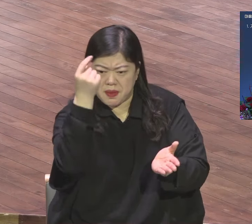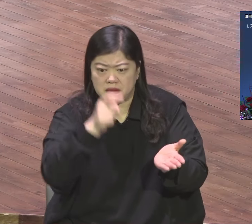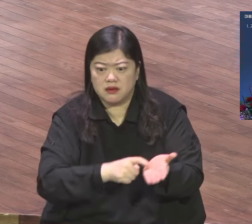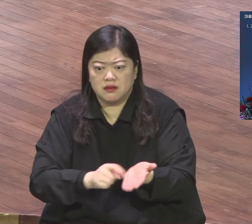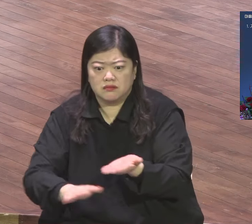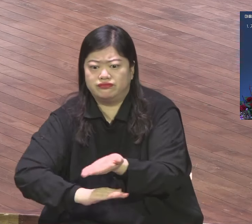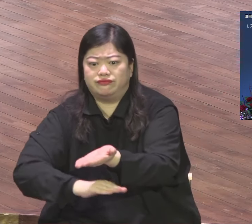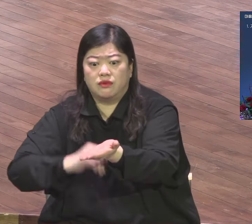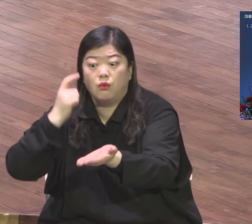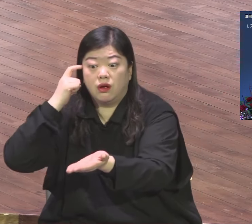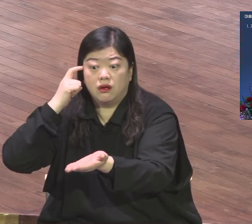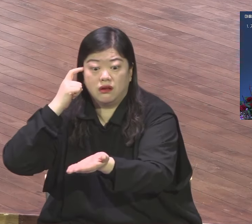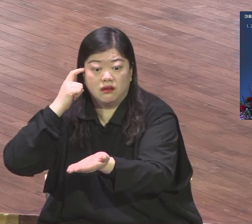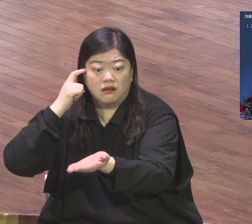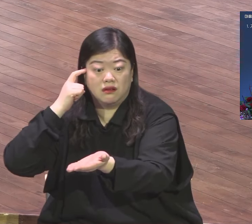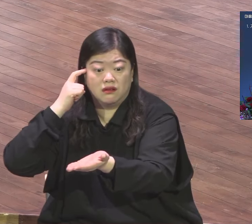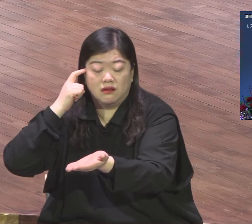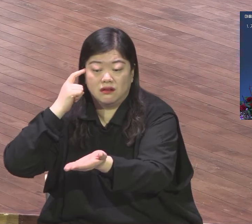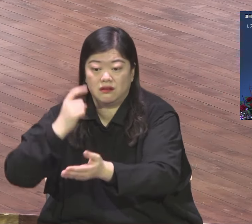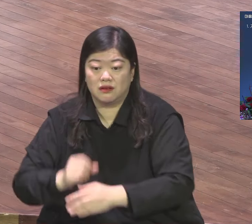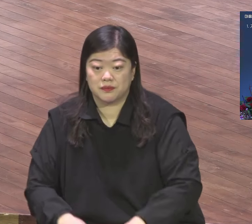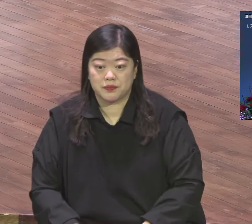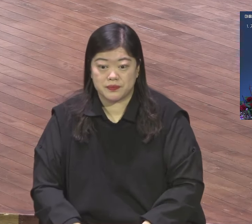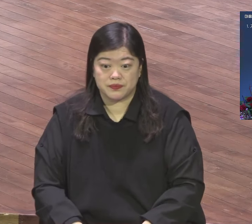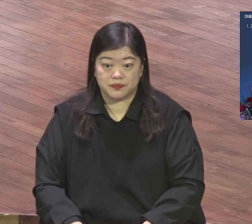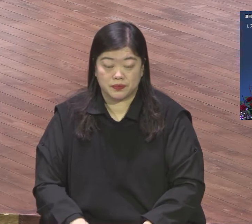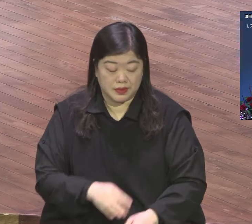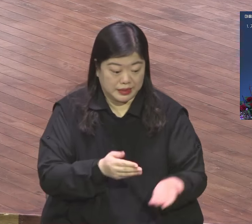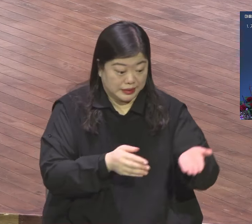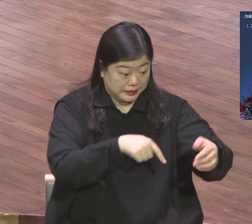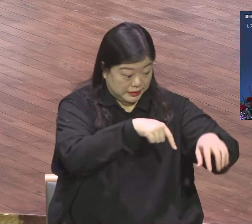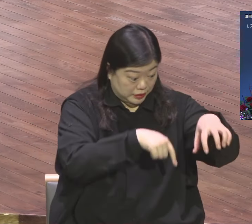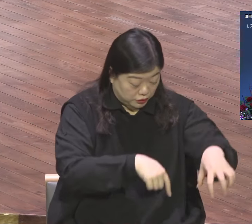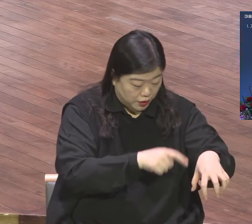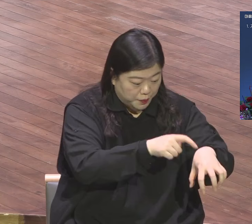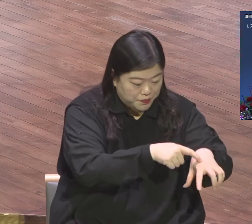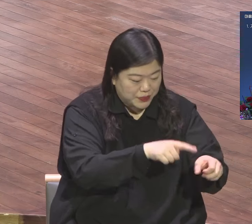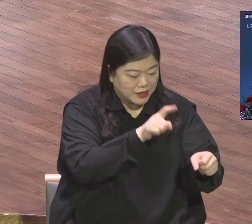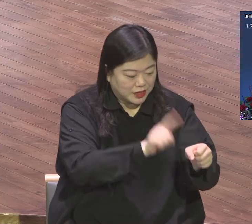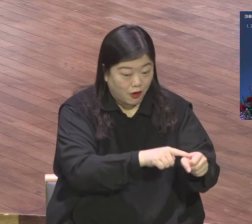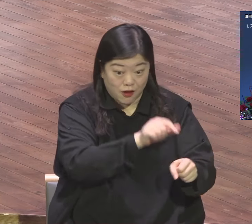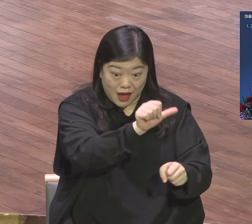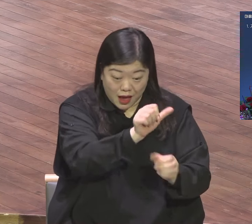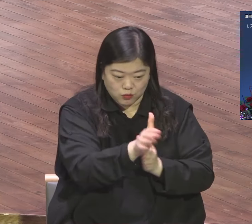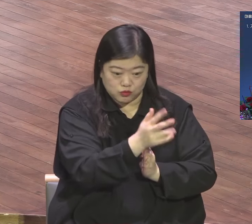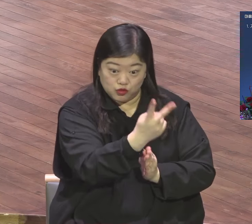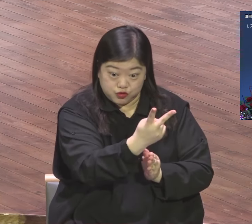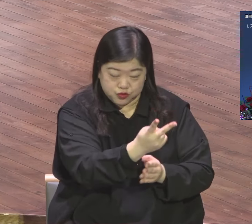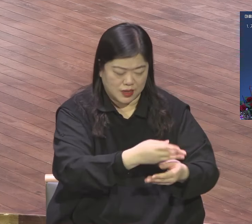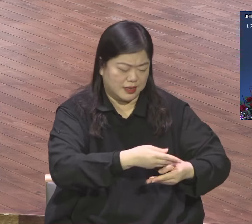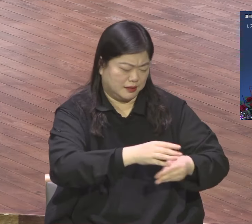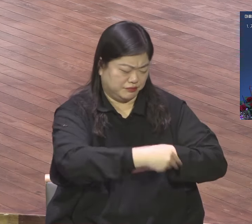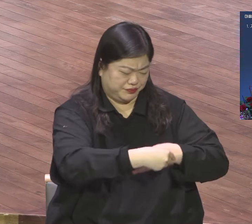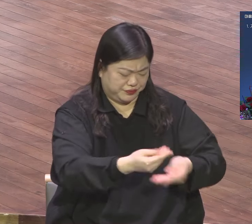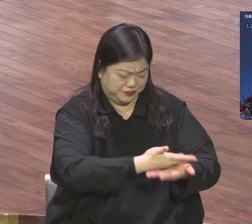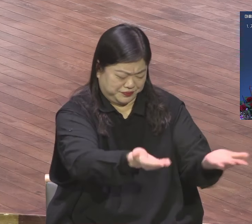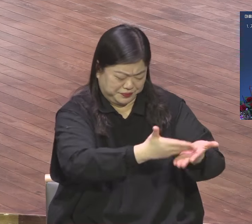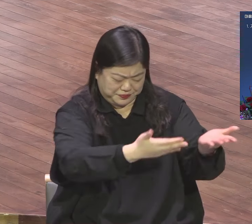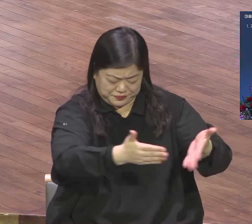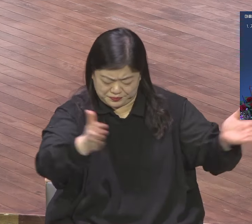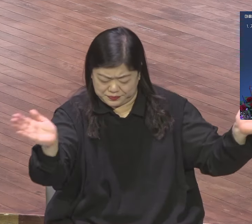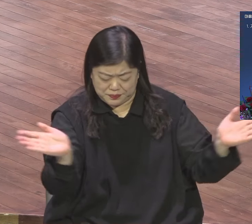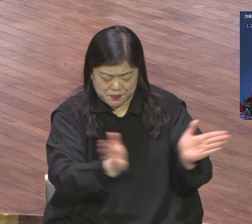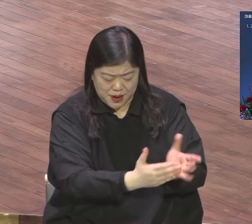6장에서는요 물고기 두 마리와 떡 다섯 개로 2만여 명을 넘는 인원을 다 먹이시고 열두 강주를 남았을